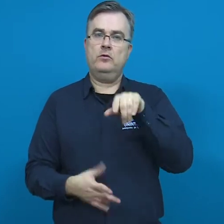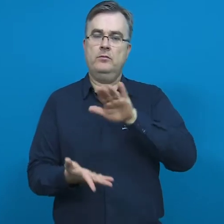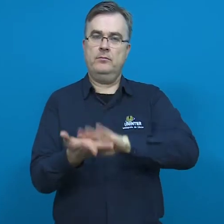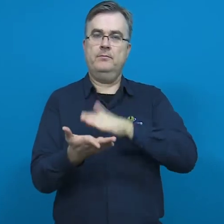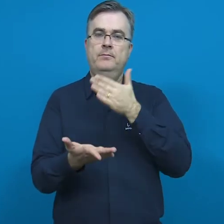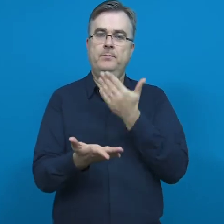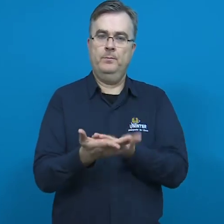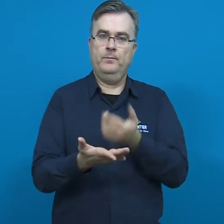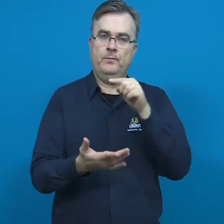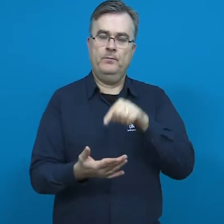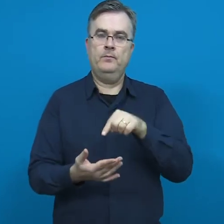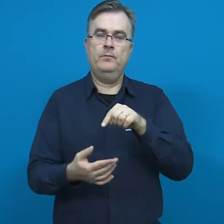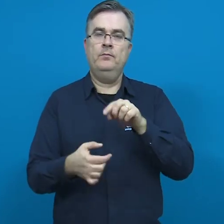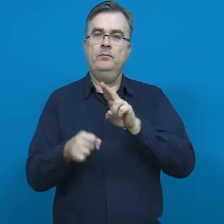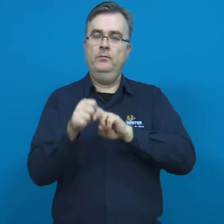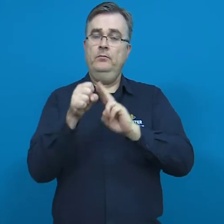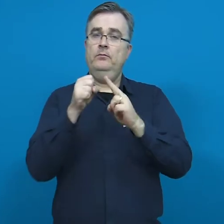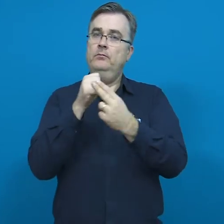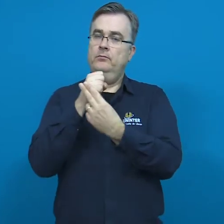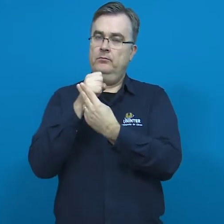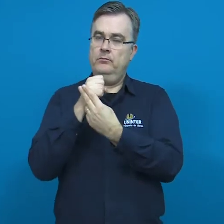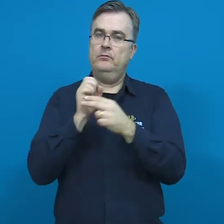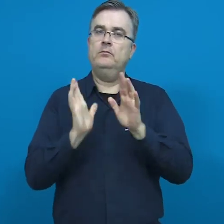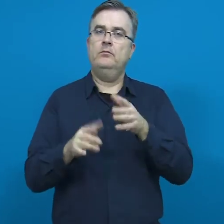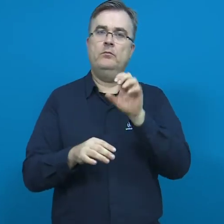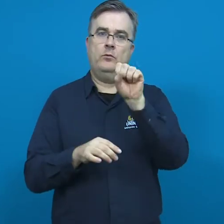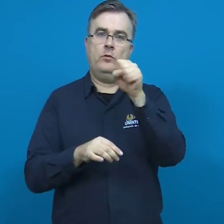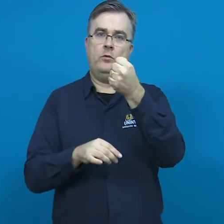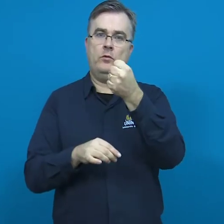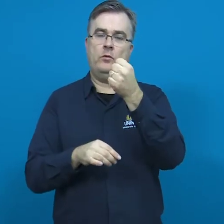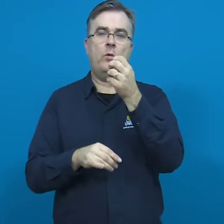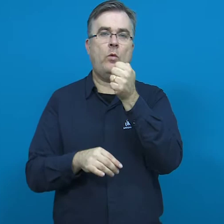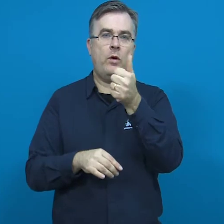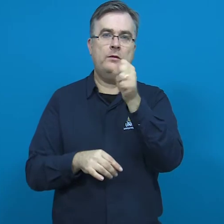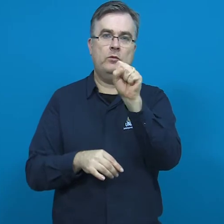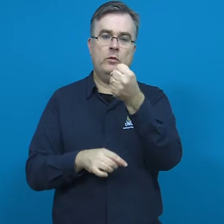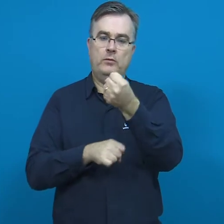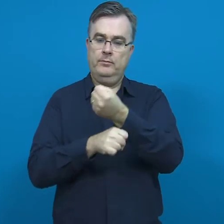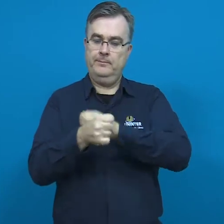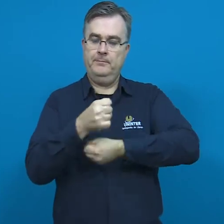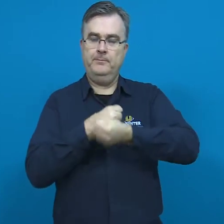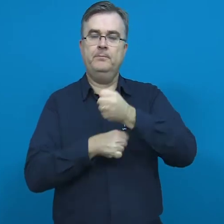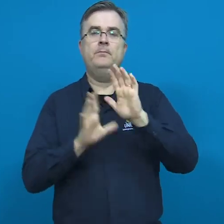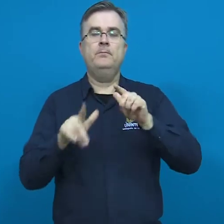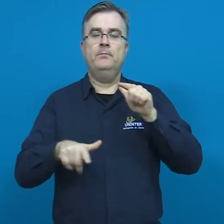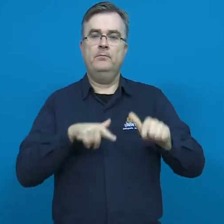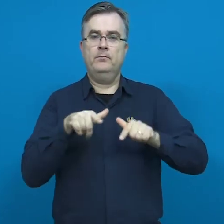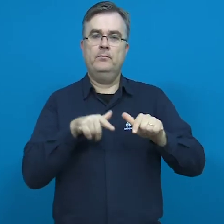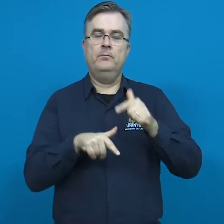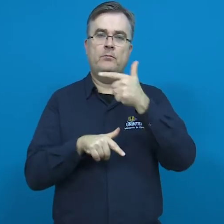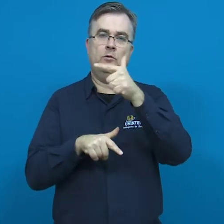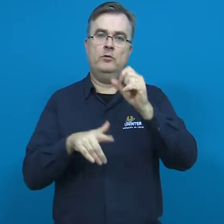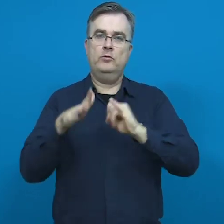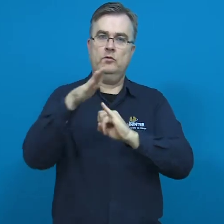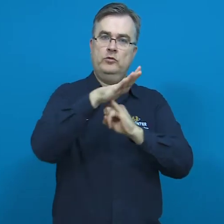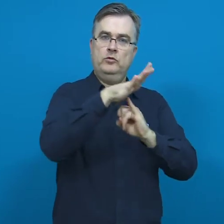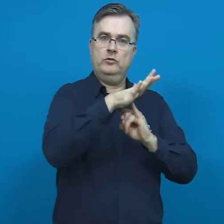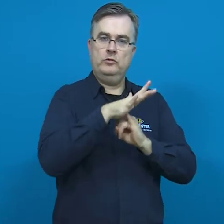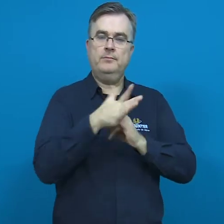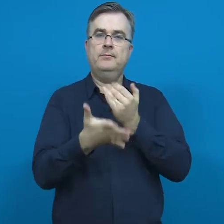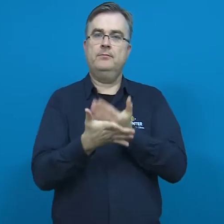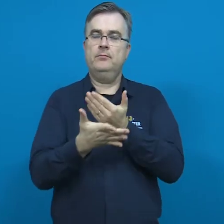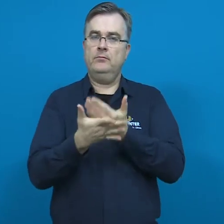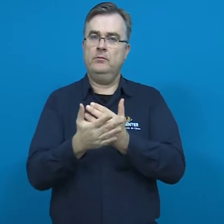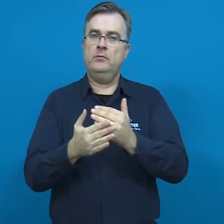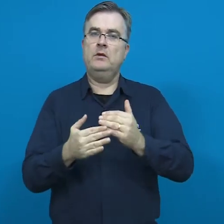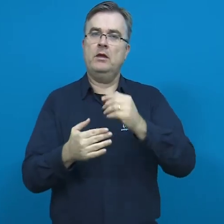intérprete aqui do Centro Universitário Uninter já há quase 8 anos. Já trabalhei em outra instituição de